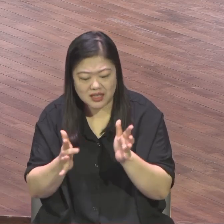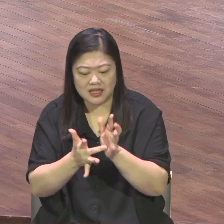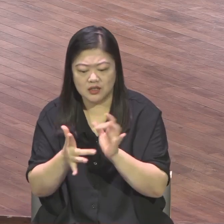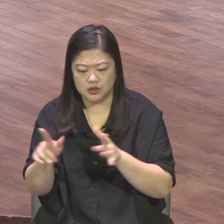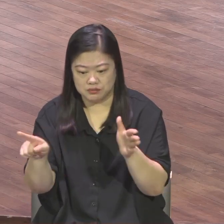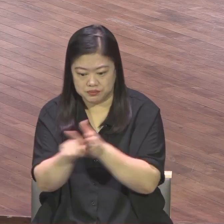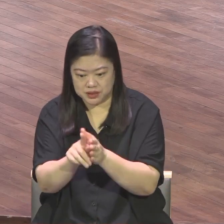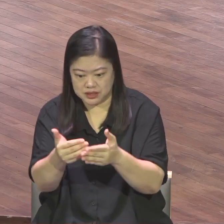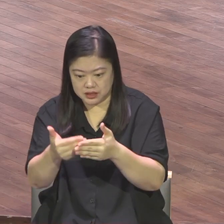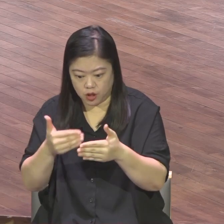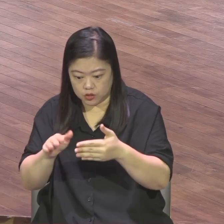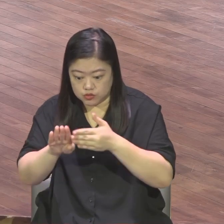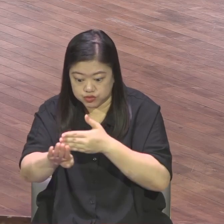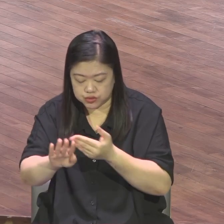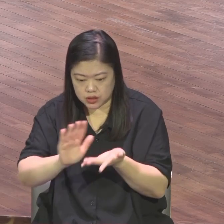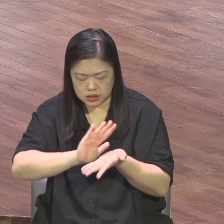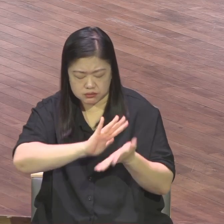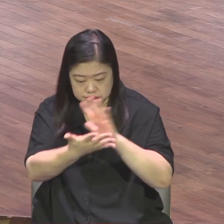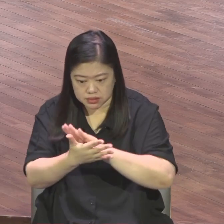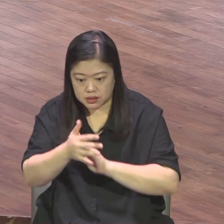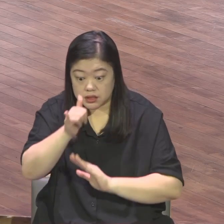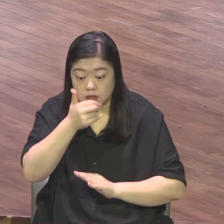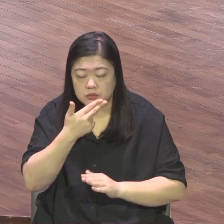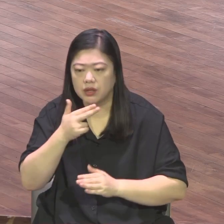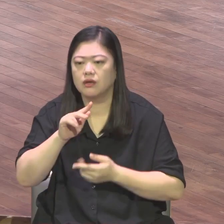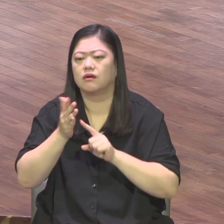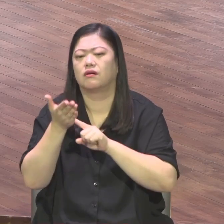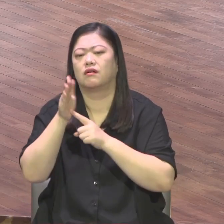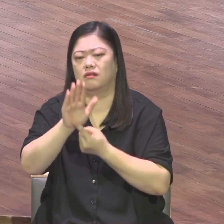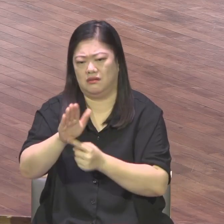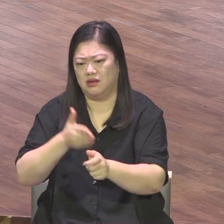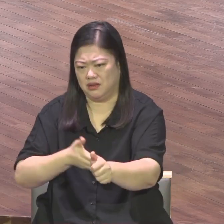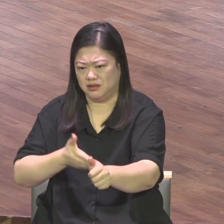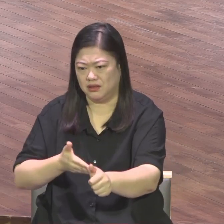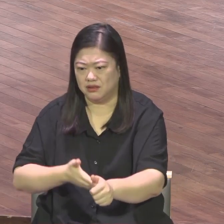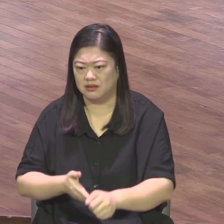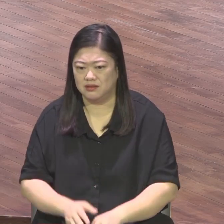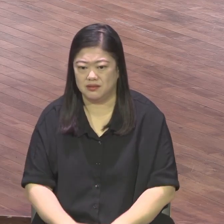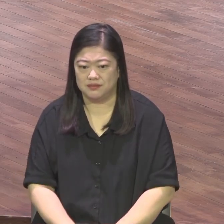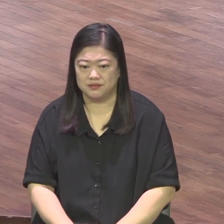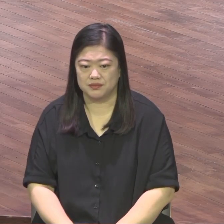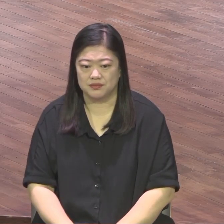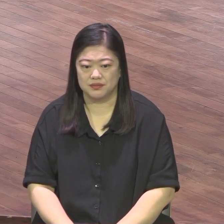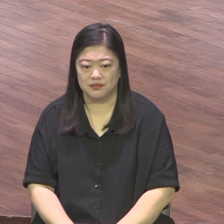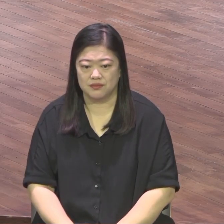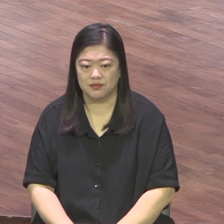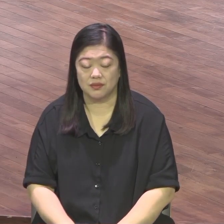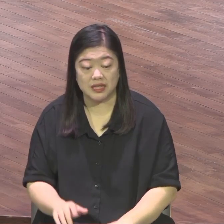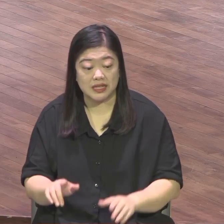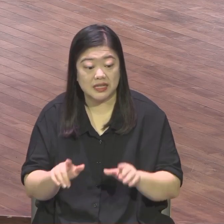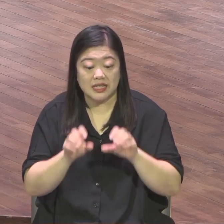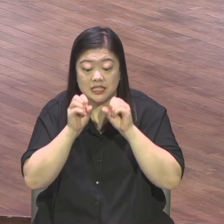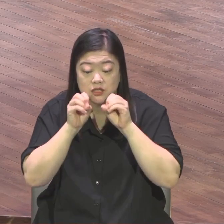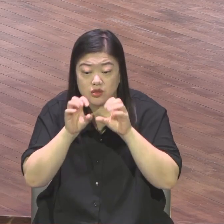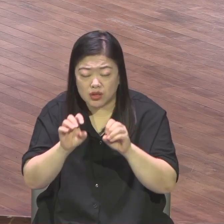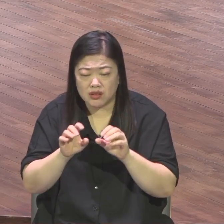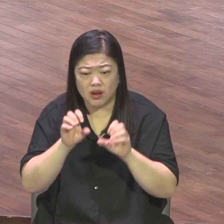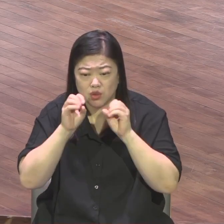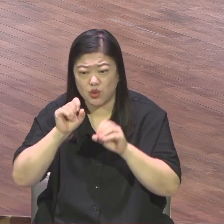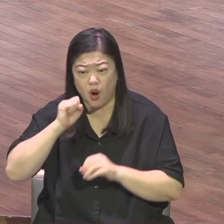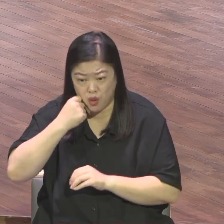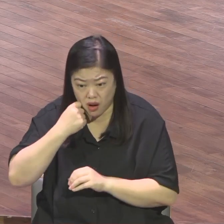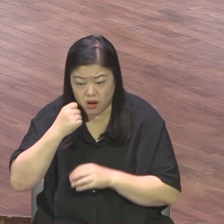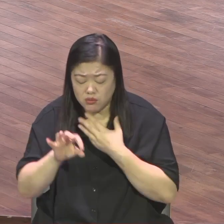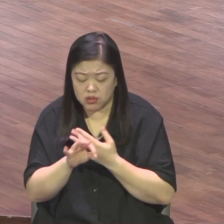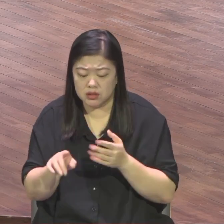증거했습니다. 간증하면서 복음을 증거했습니다. 어디라고 갑니까 앞에? 그 간증하면 복음 증거했어요. 산헤드린 공회